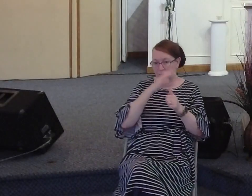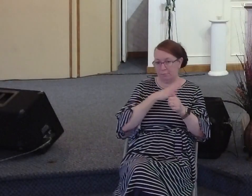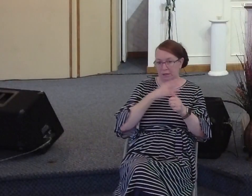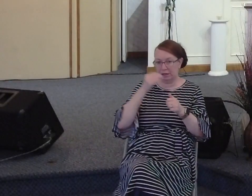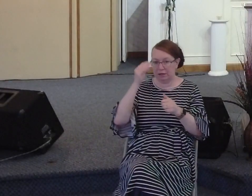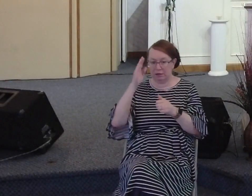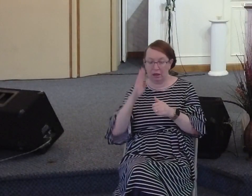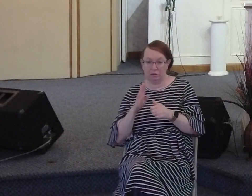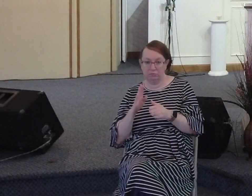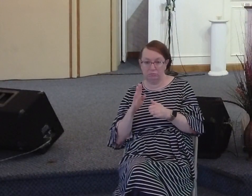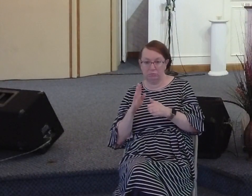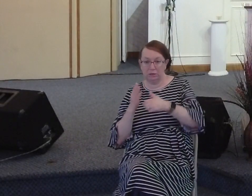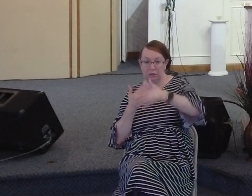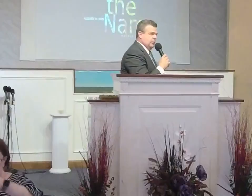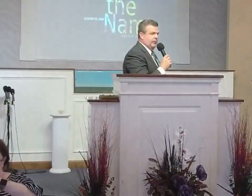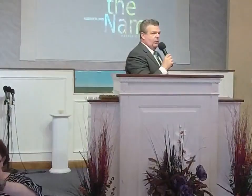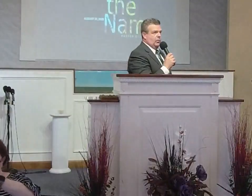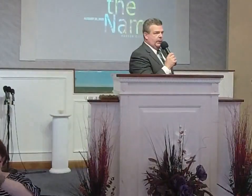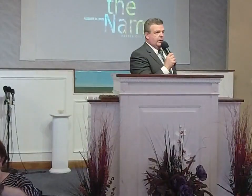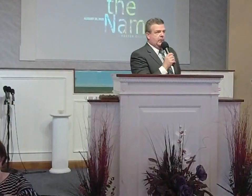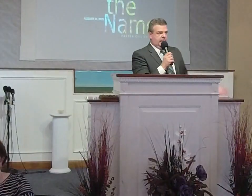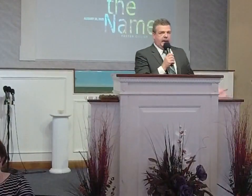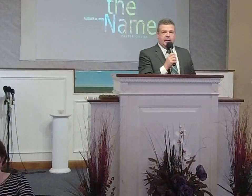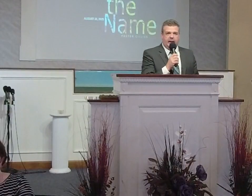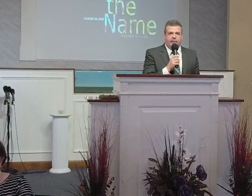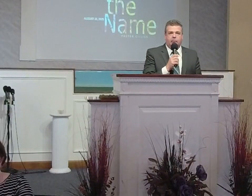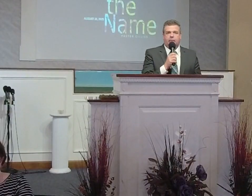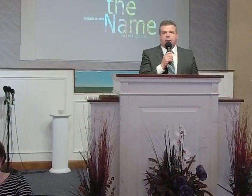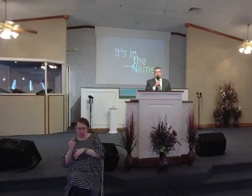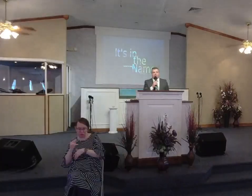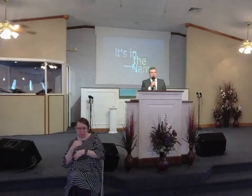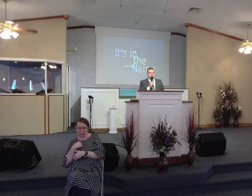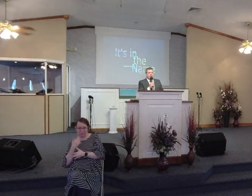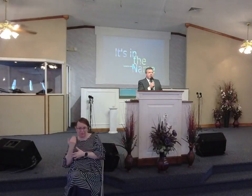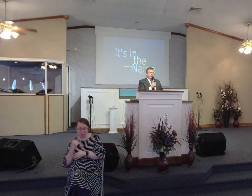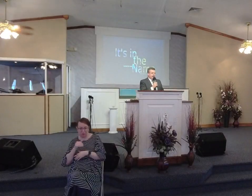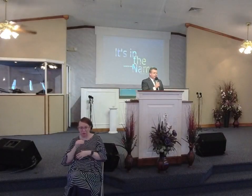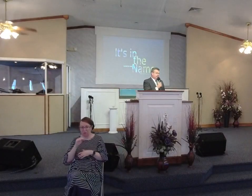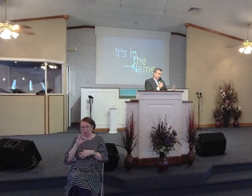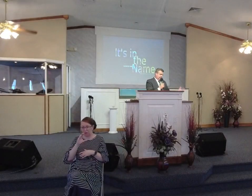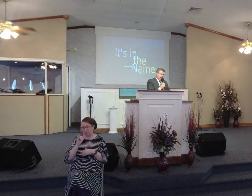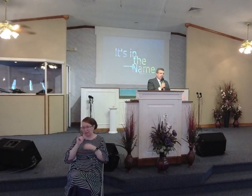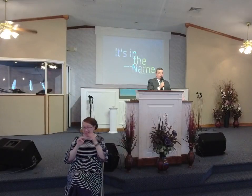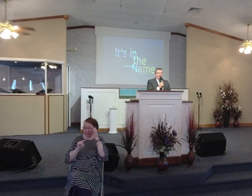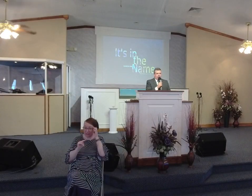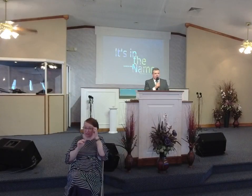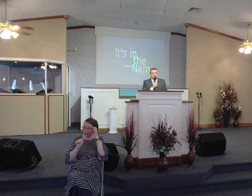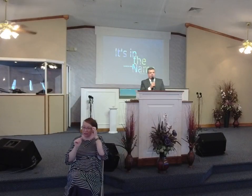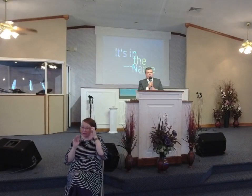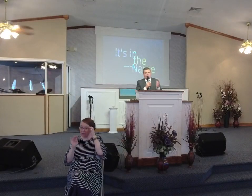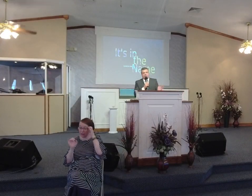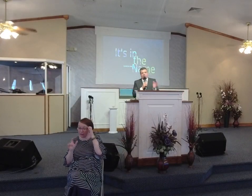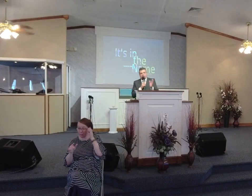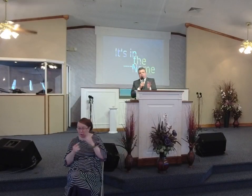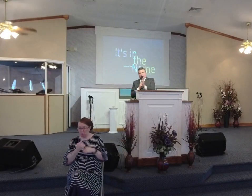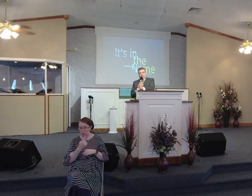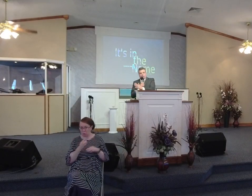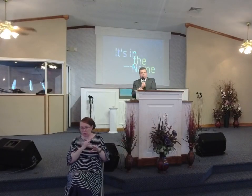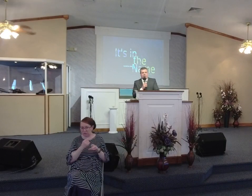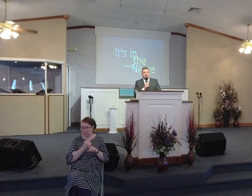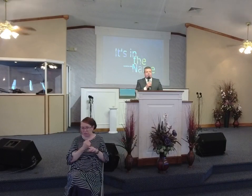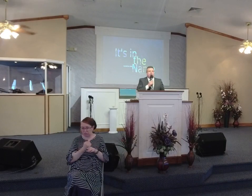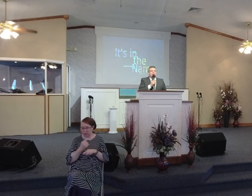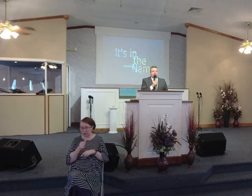hombre. Habían interacciones anteriormente, altares. Uno lo